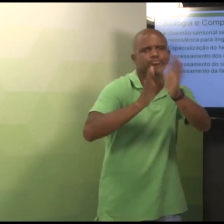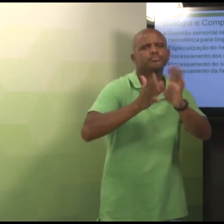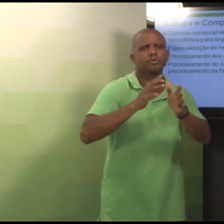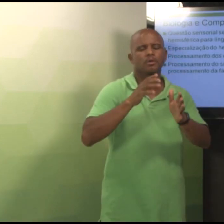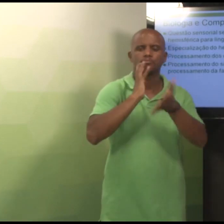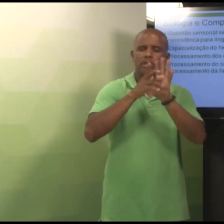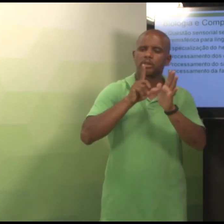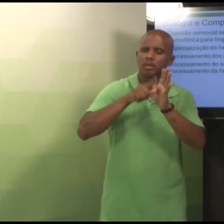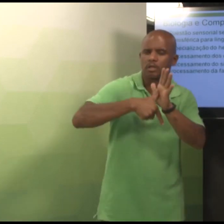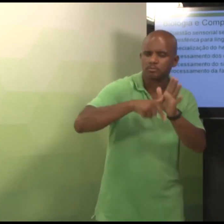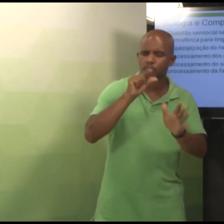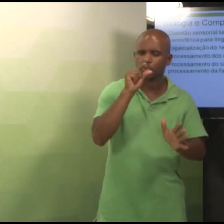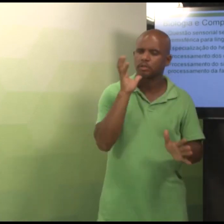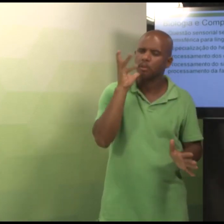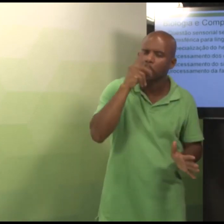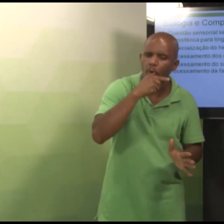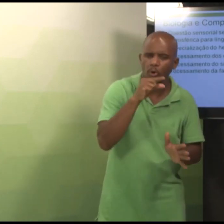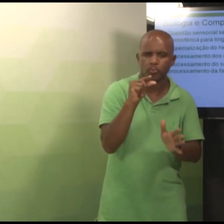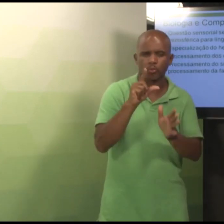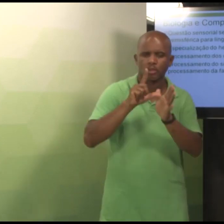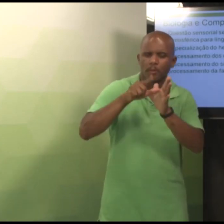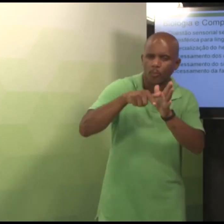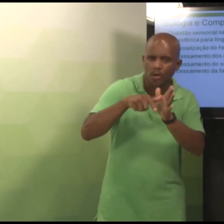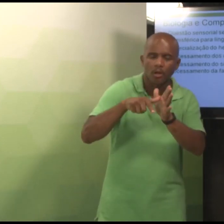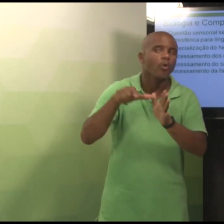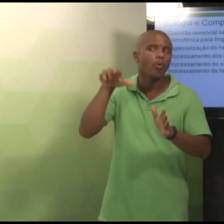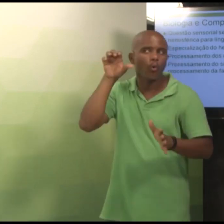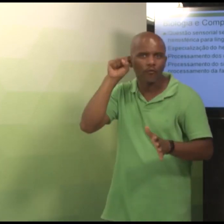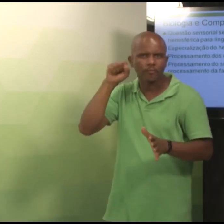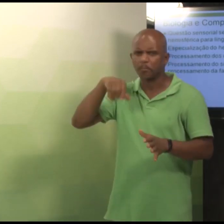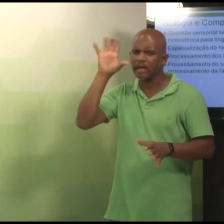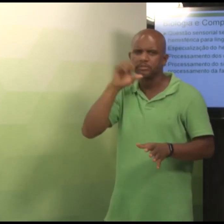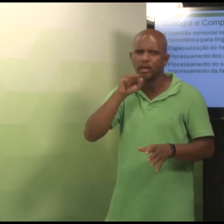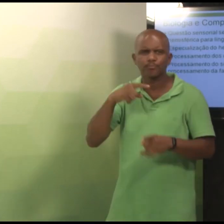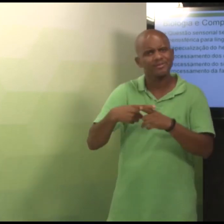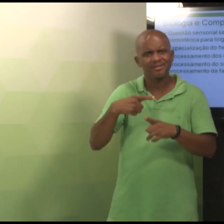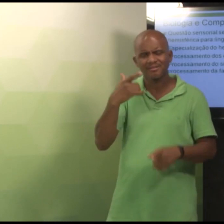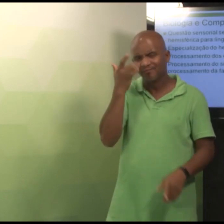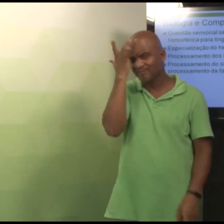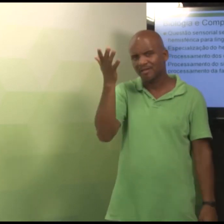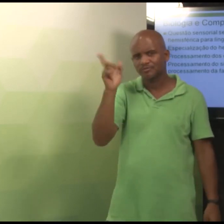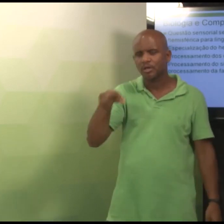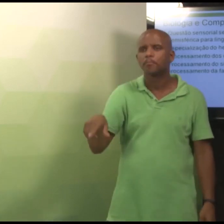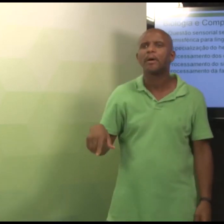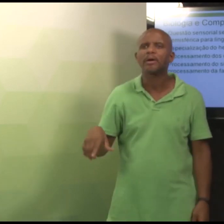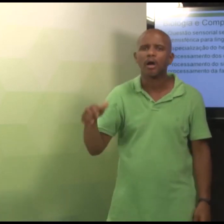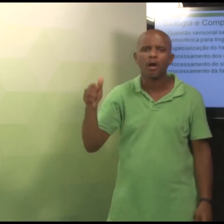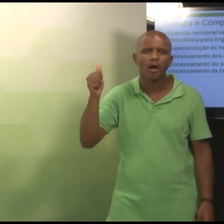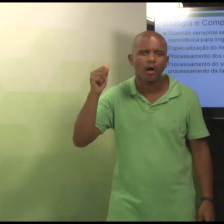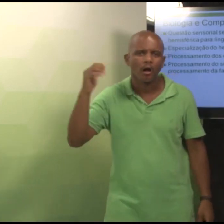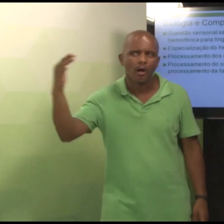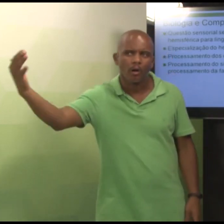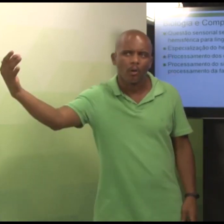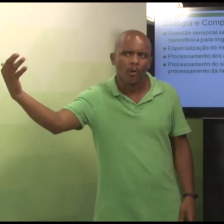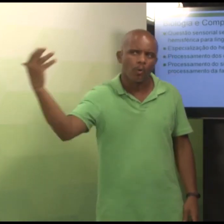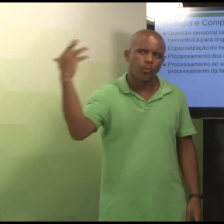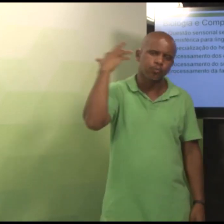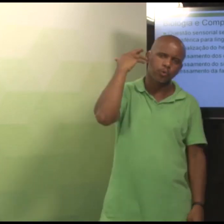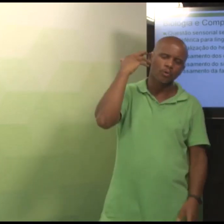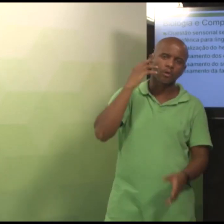Estudos falam que a língua oral ela é captada mais rapidamente do que a língua de sinais, porque ela é mais fácil de ser